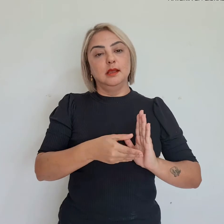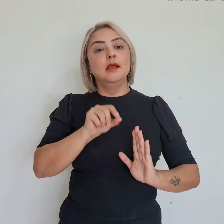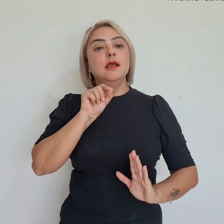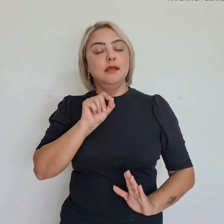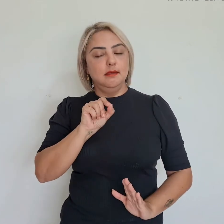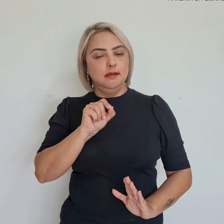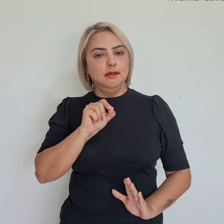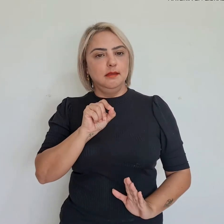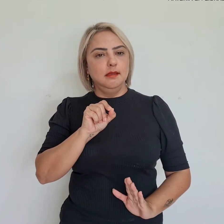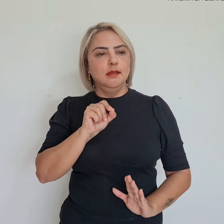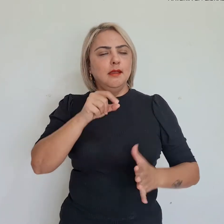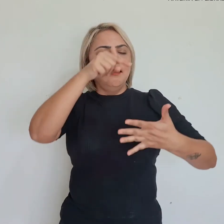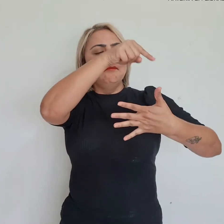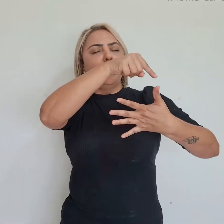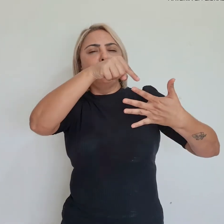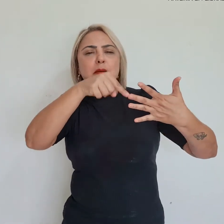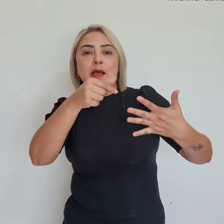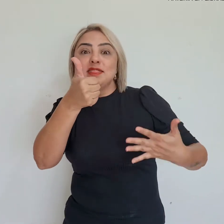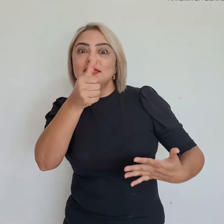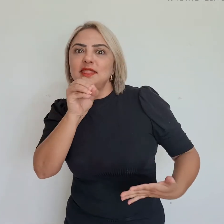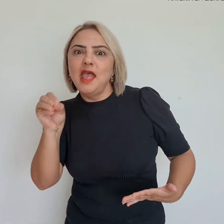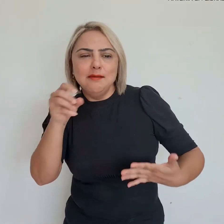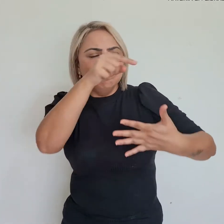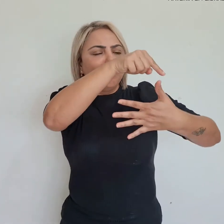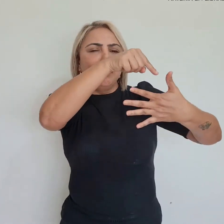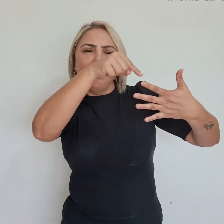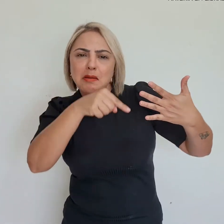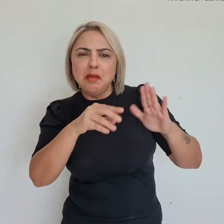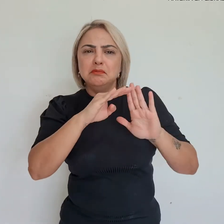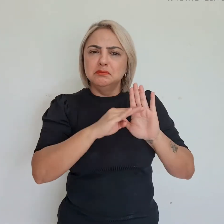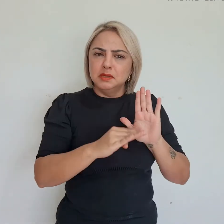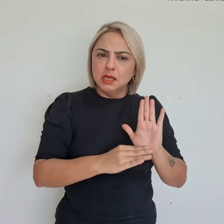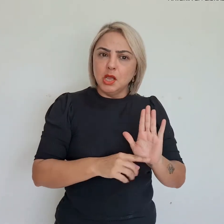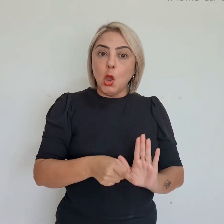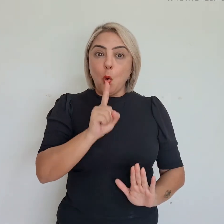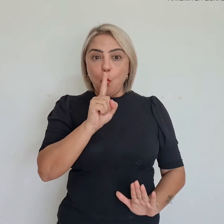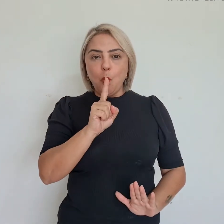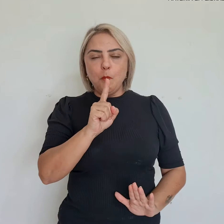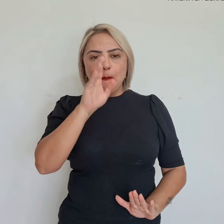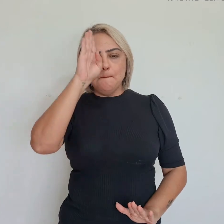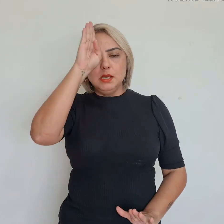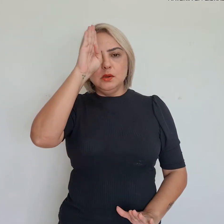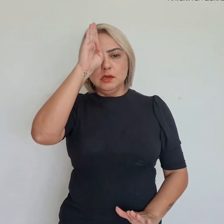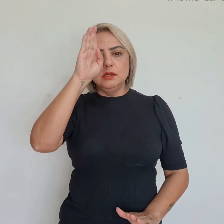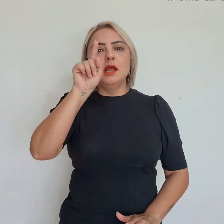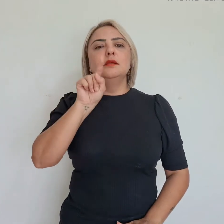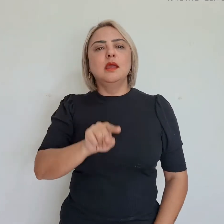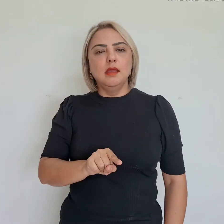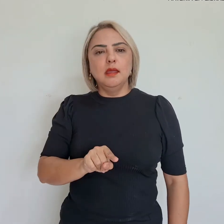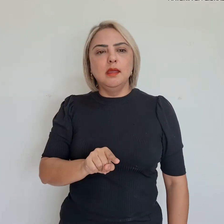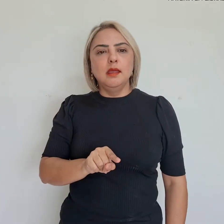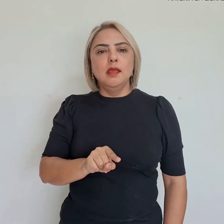entre os mais de 10 itens listados, uma dessas prioridades é a regulamentação